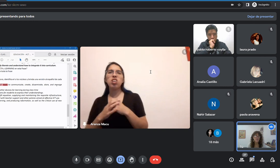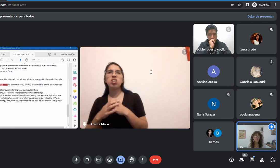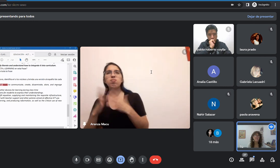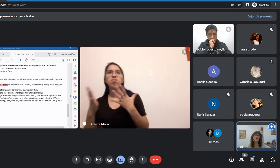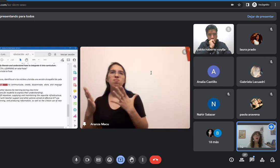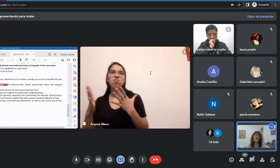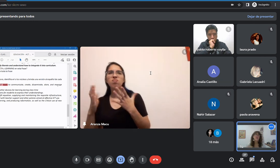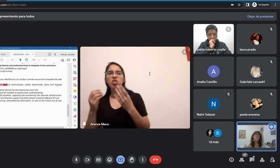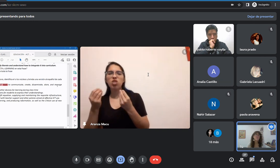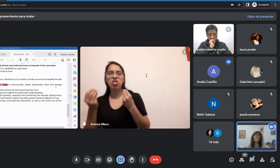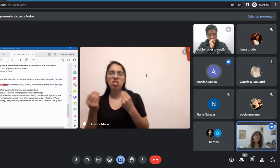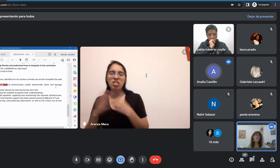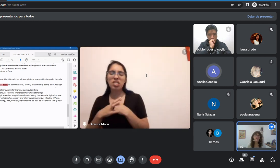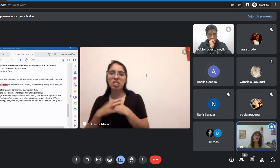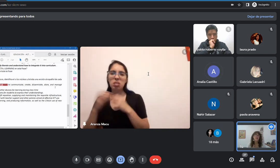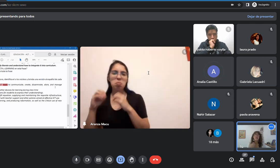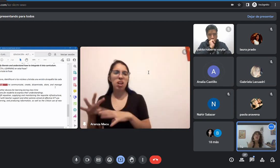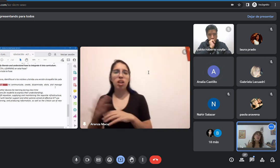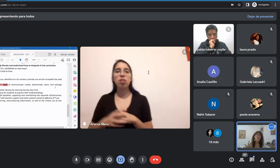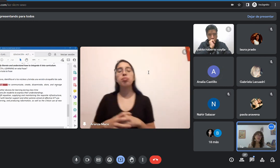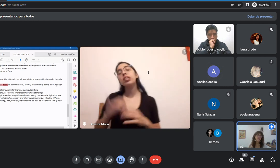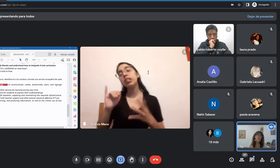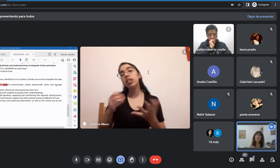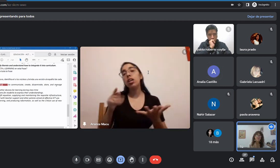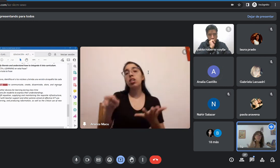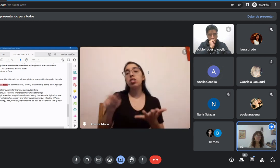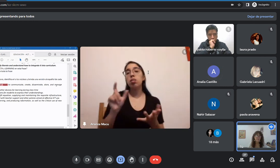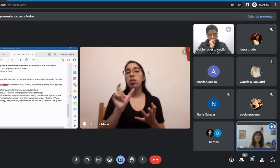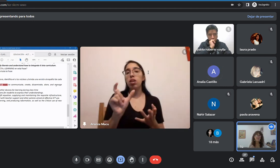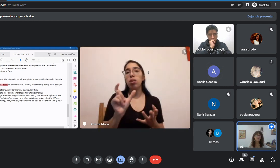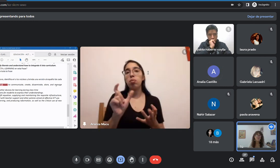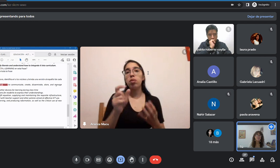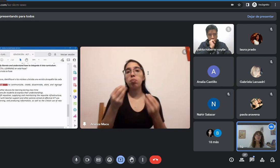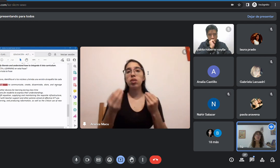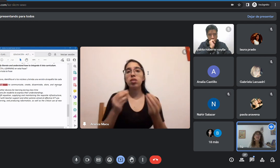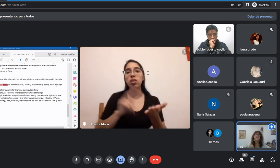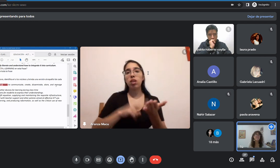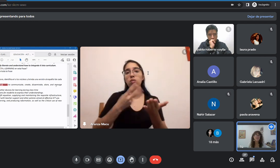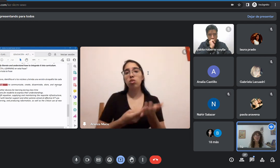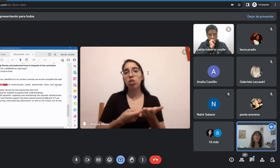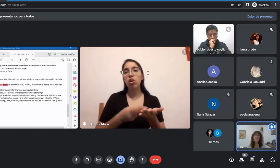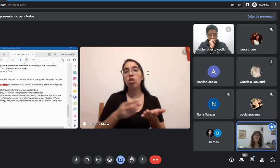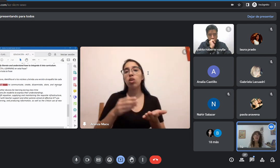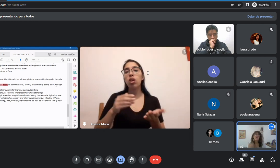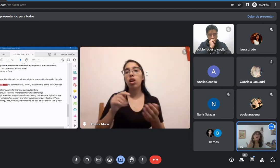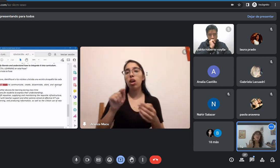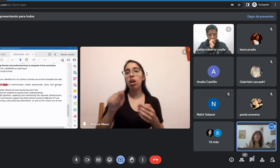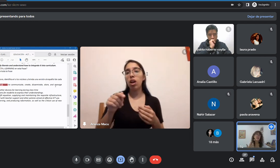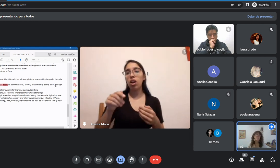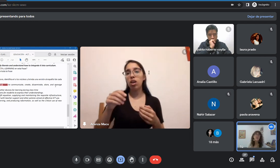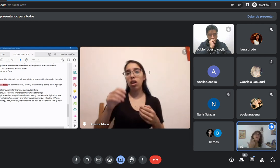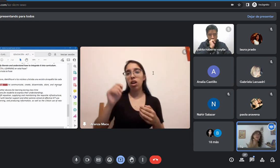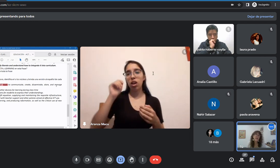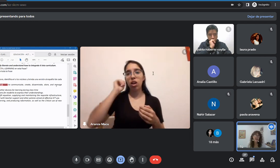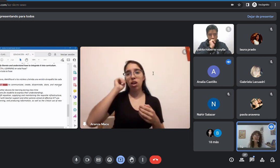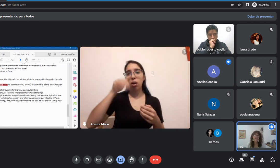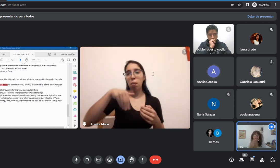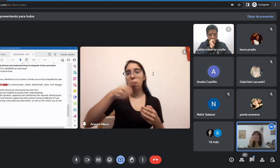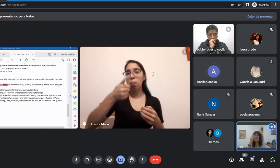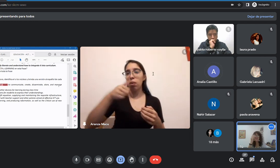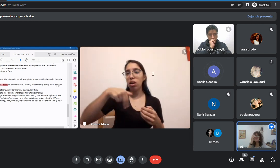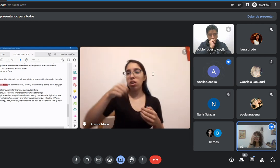Es administrar, también puede ser administrar información, gestionar, manejar,